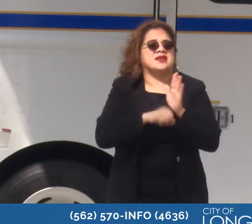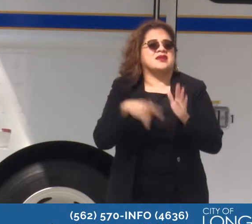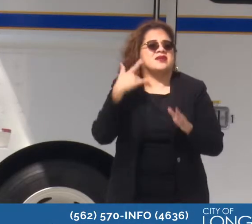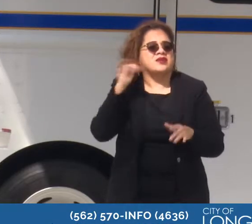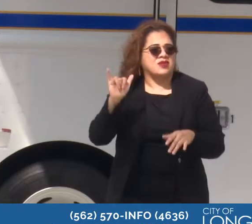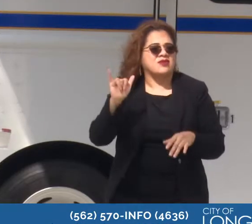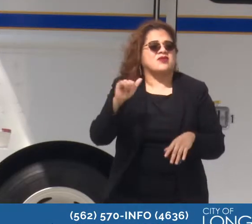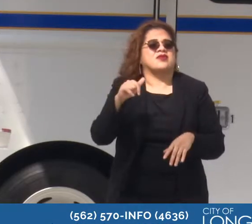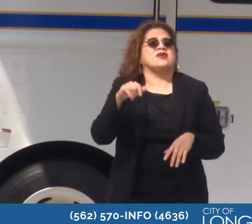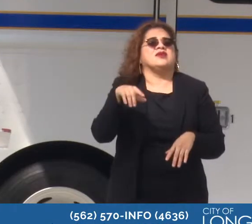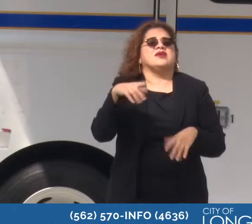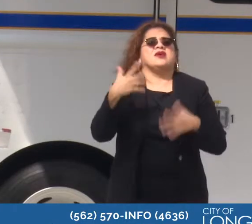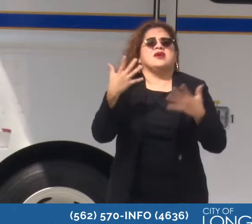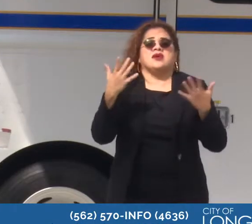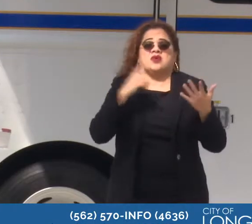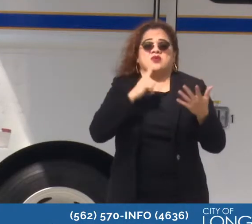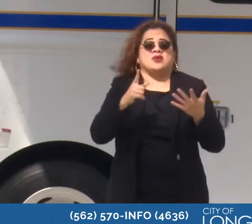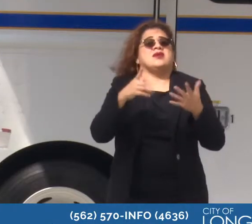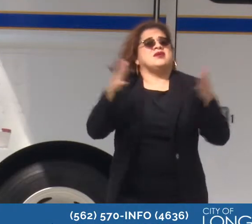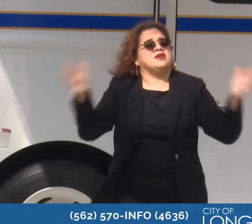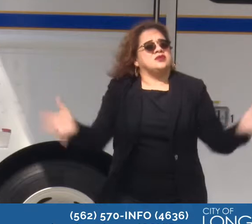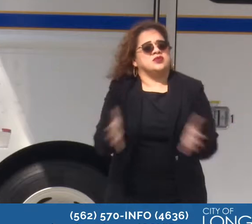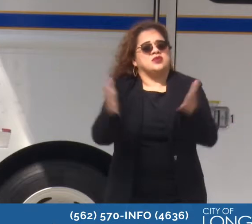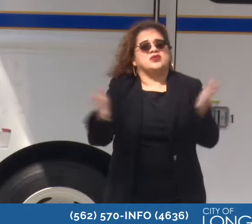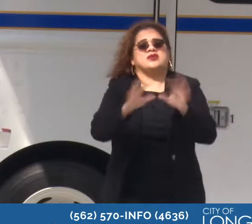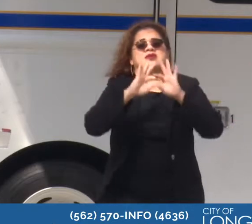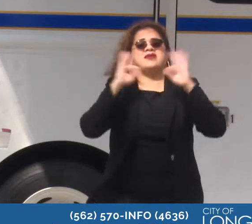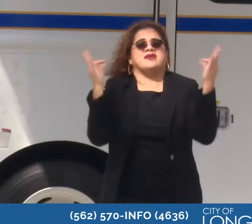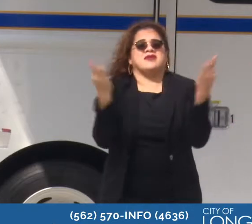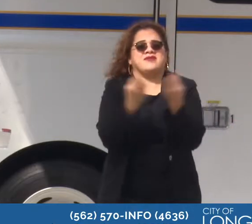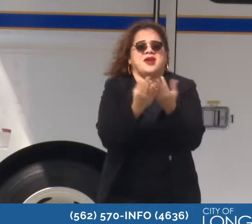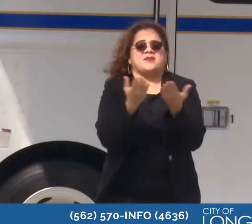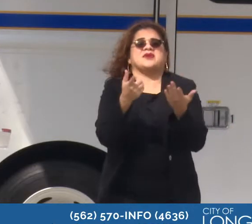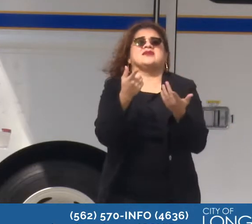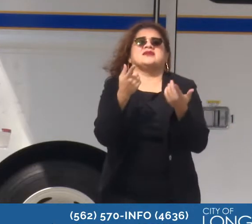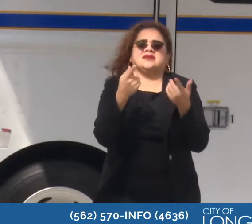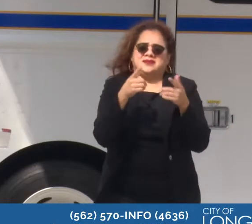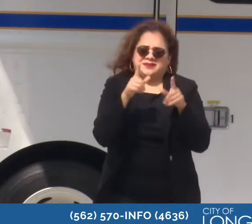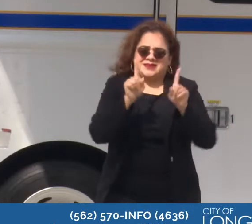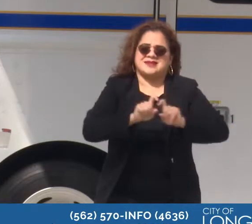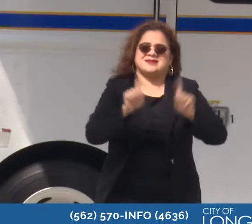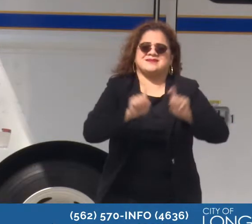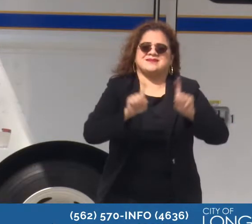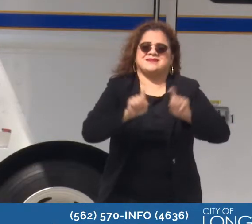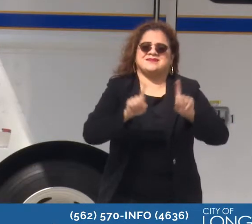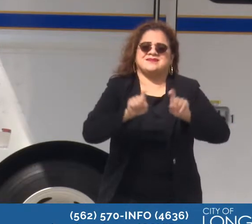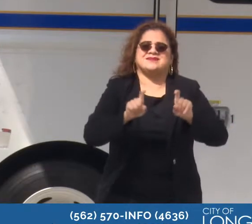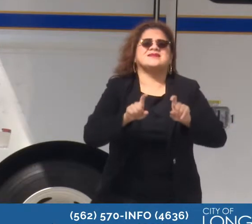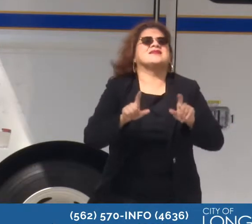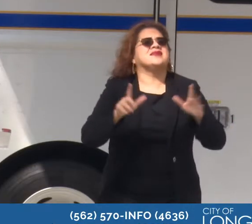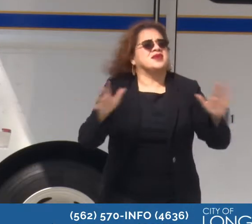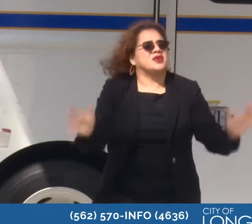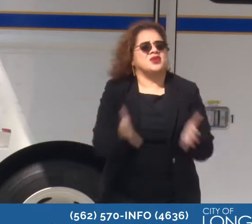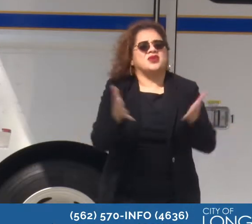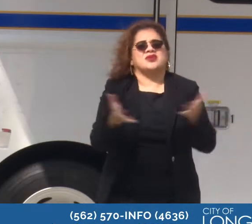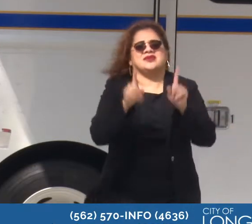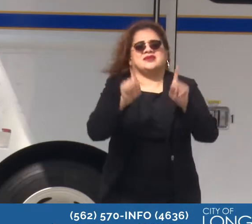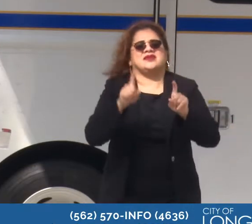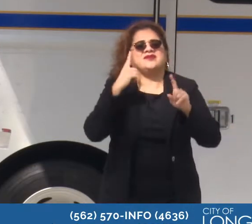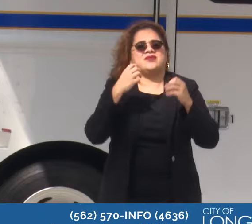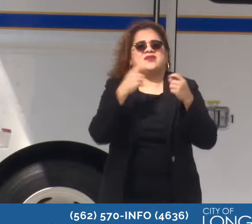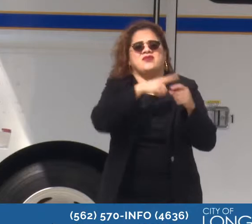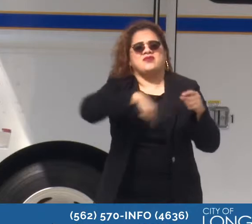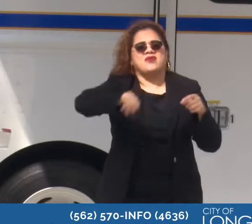a sus familias, y que tomen un importante paso, que es tomar la prueba de